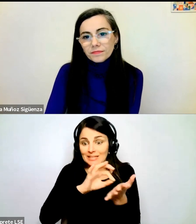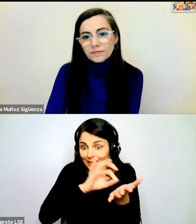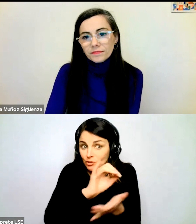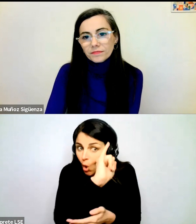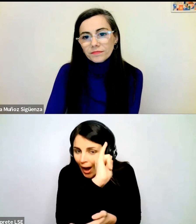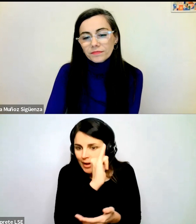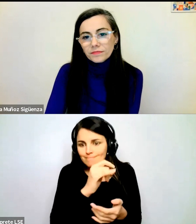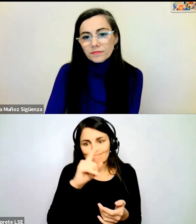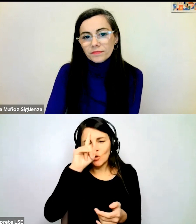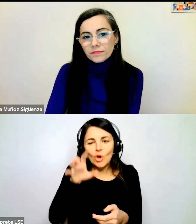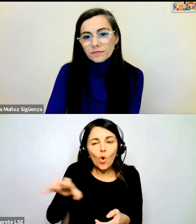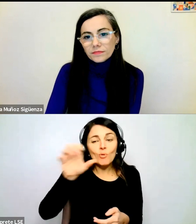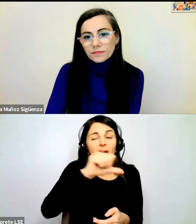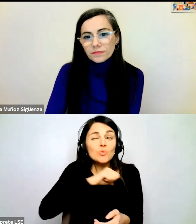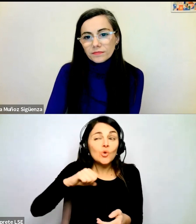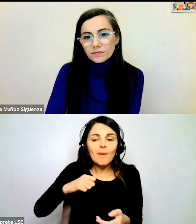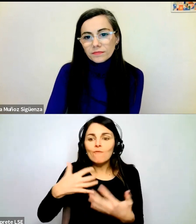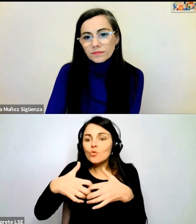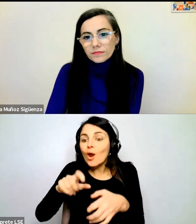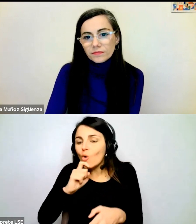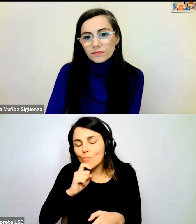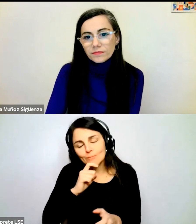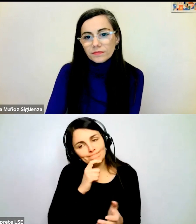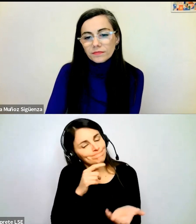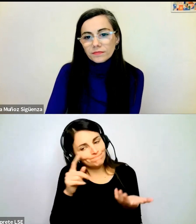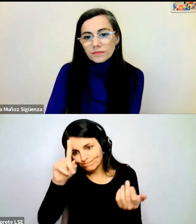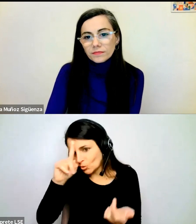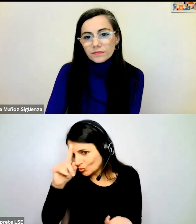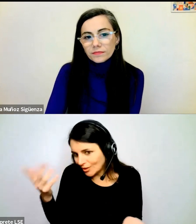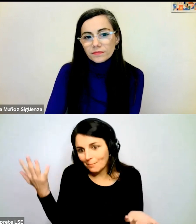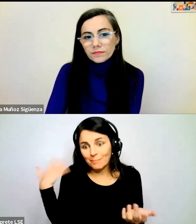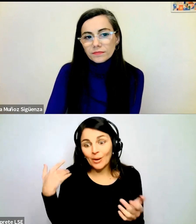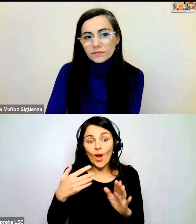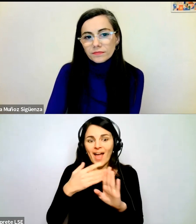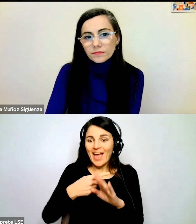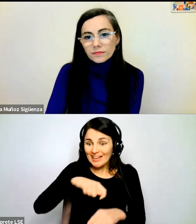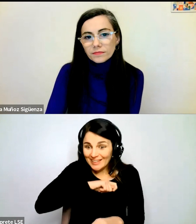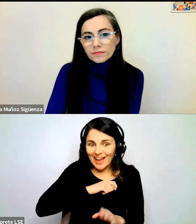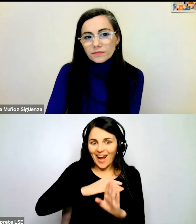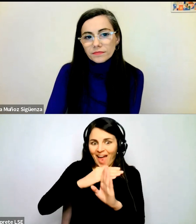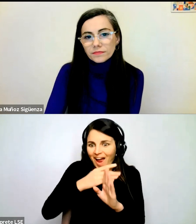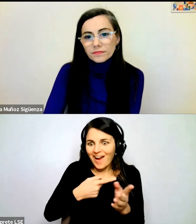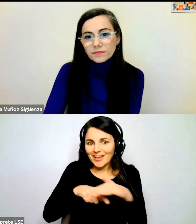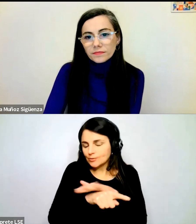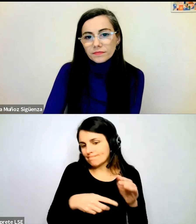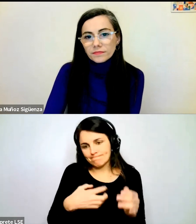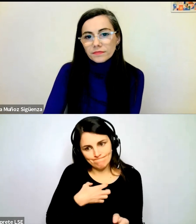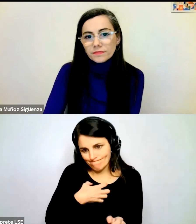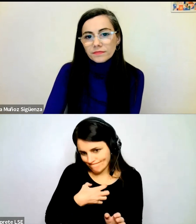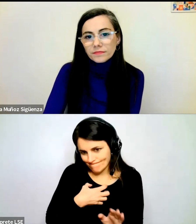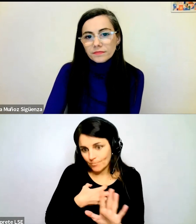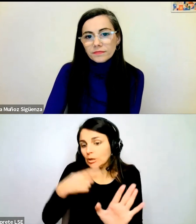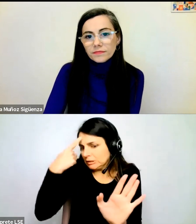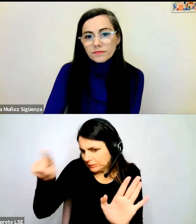comunidad autónoma, pero a nivel general no. No obstante, como os decía, pues la policía siempre nos va a ayudar y la Guardia Civil también nos va a ayudar. Entonces,